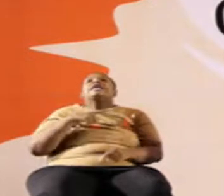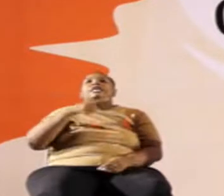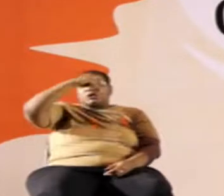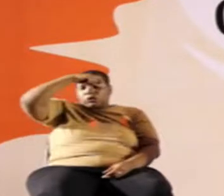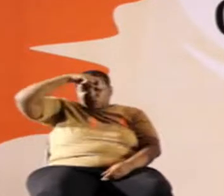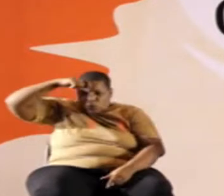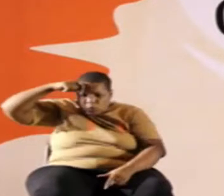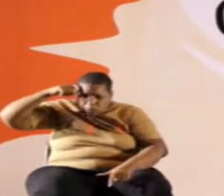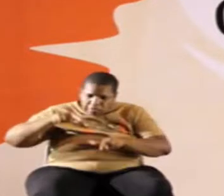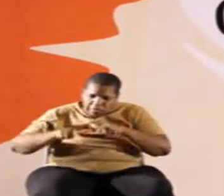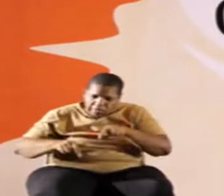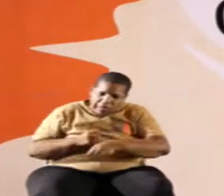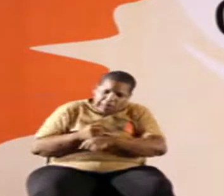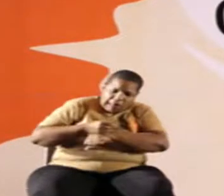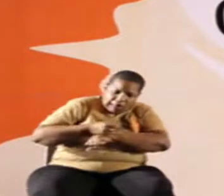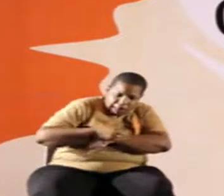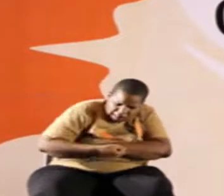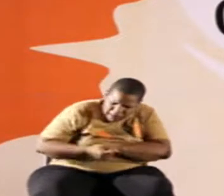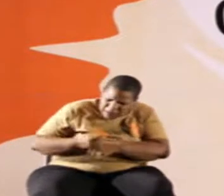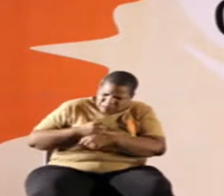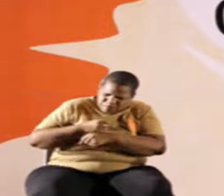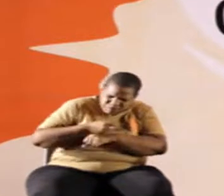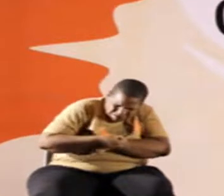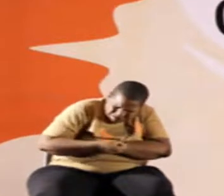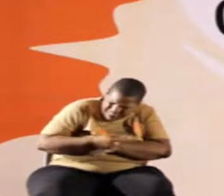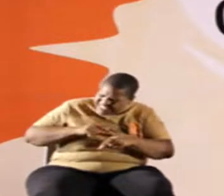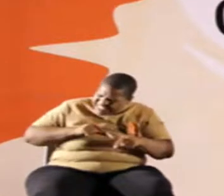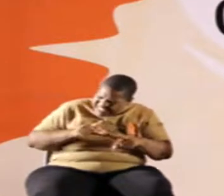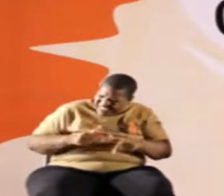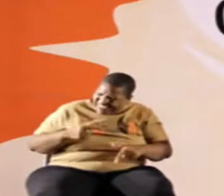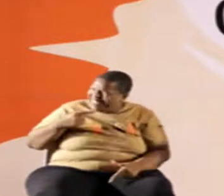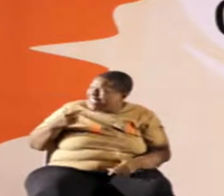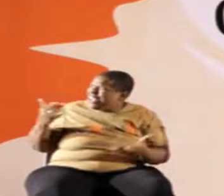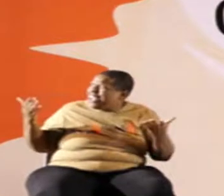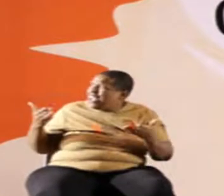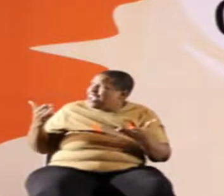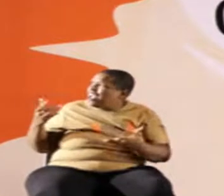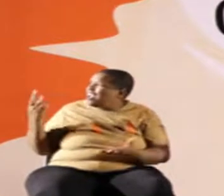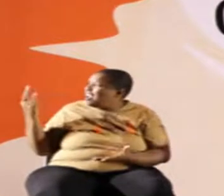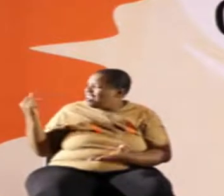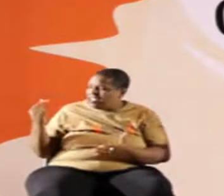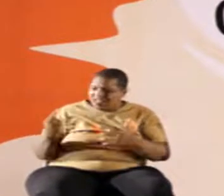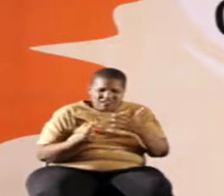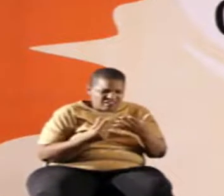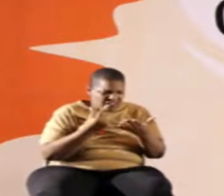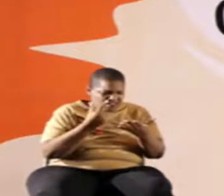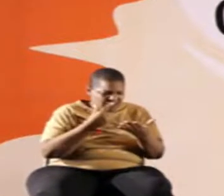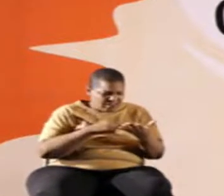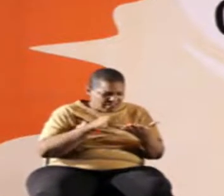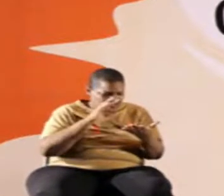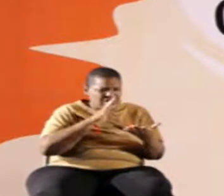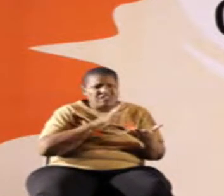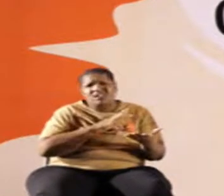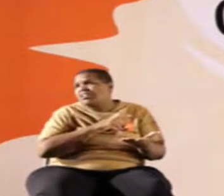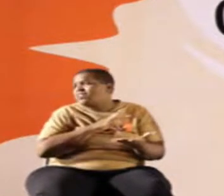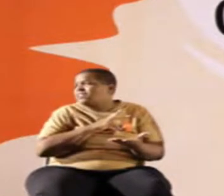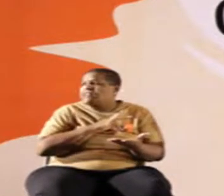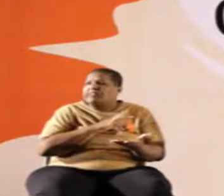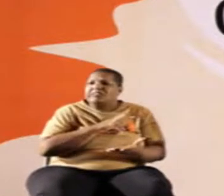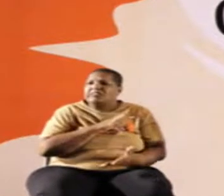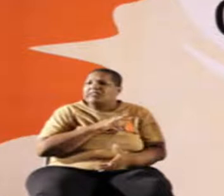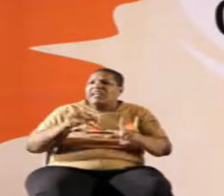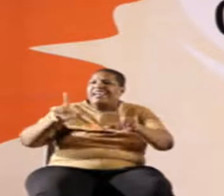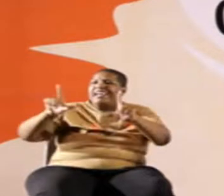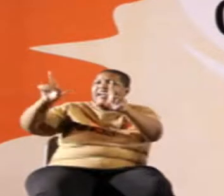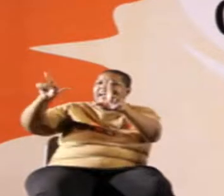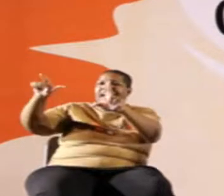do caroço trabalha, que o Zé do caroço batalha e que malha o preço da feira. E na hora que a